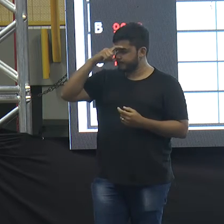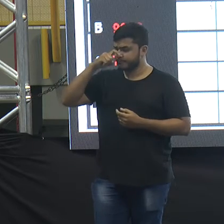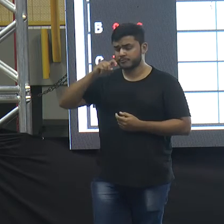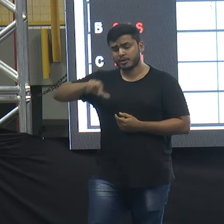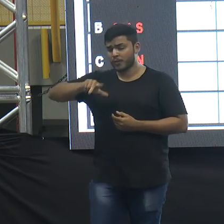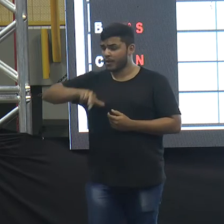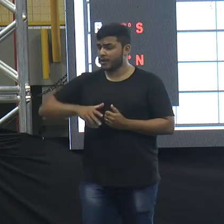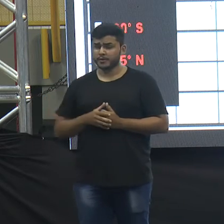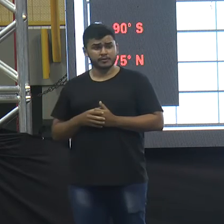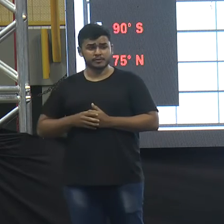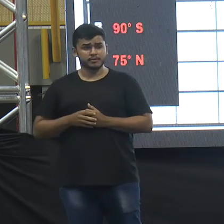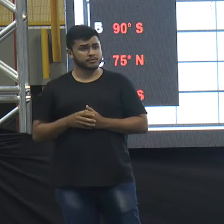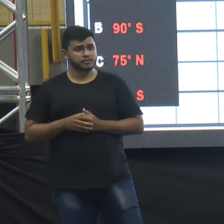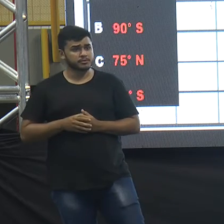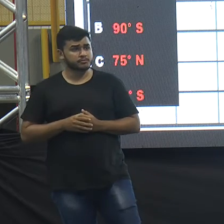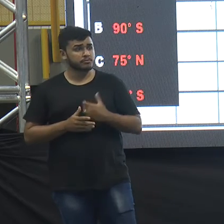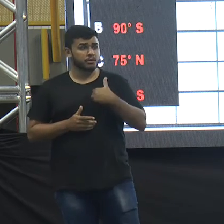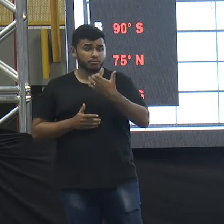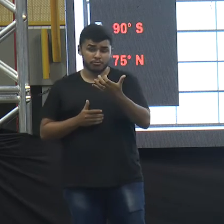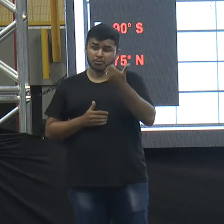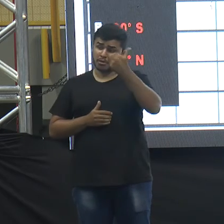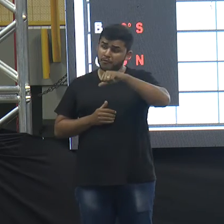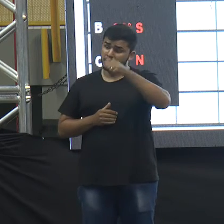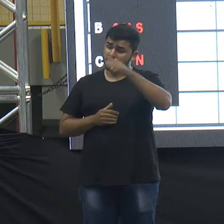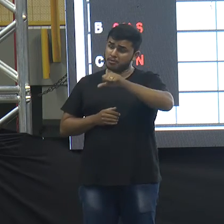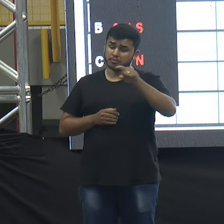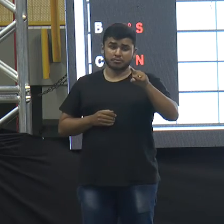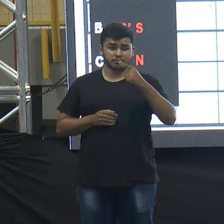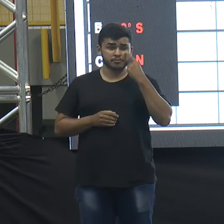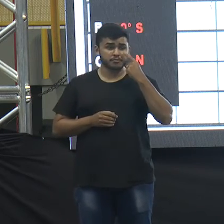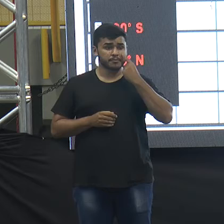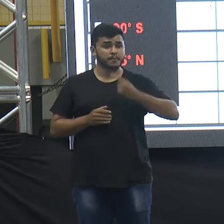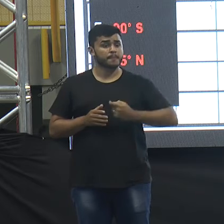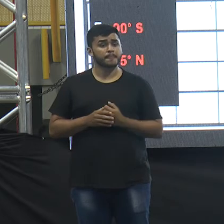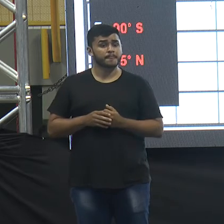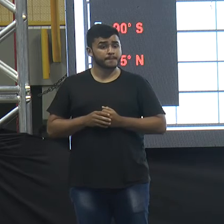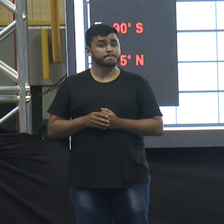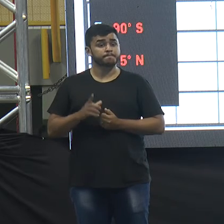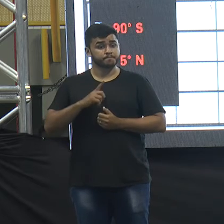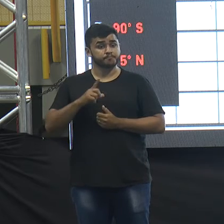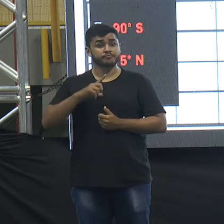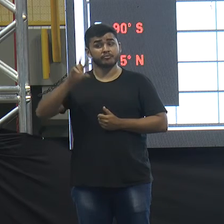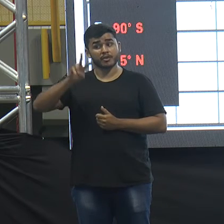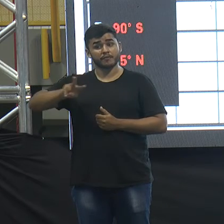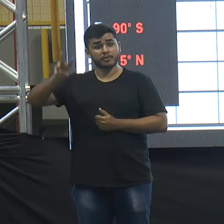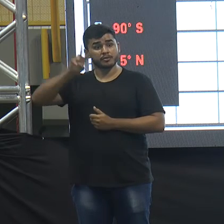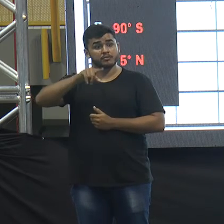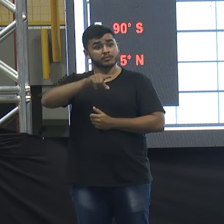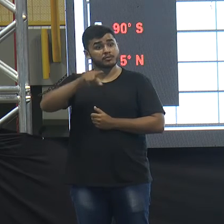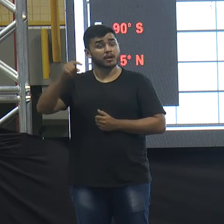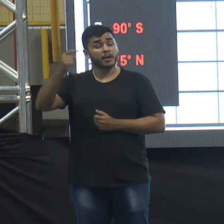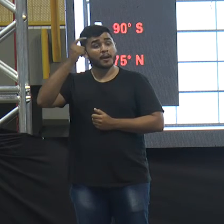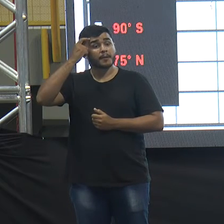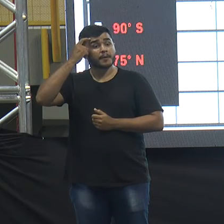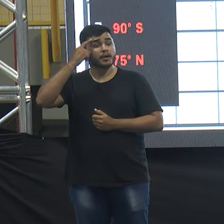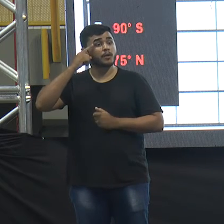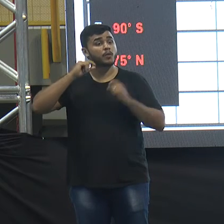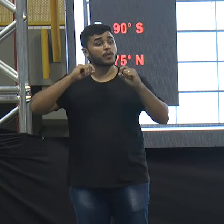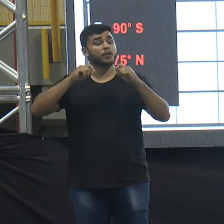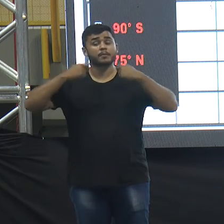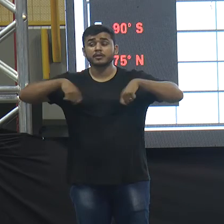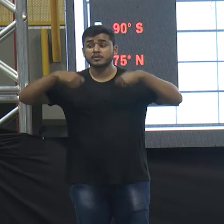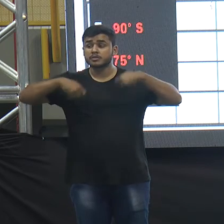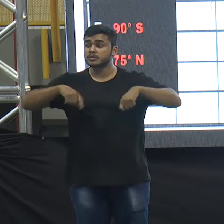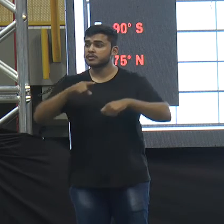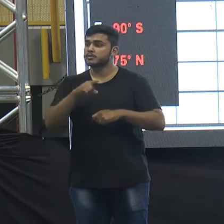é para avaliar. E o diferença, isso cria uma responsabilidade grande, sabe por quê? Porque você fica com a